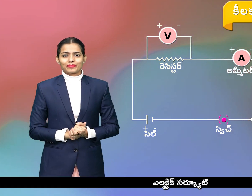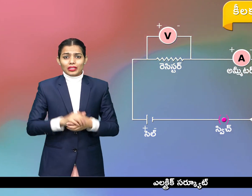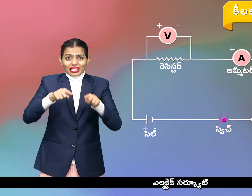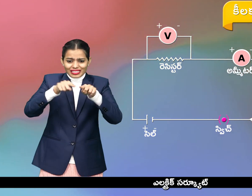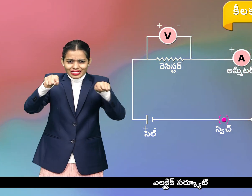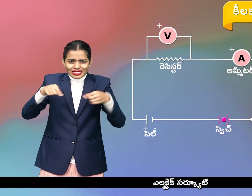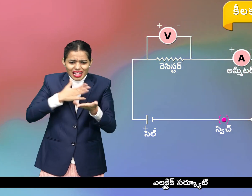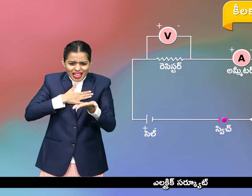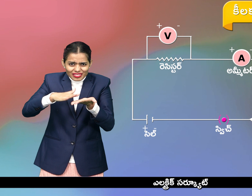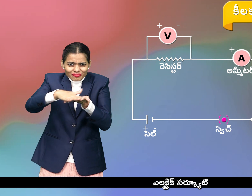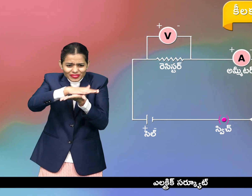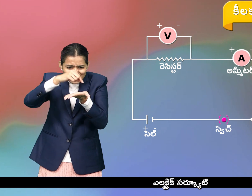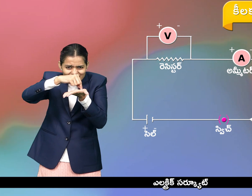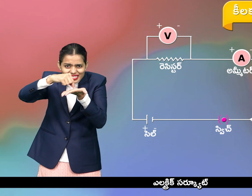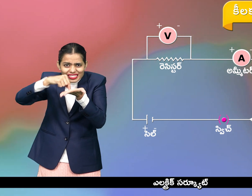ఎలక్ట్రిక్ సర్క్యూట్,